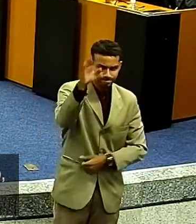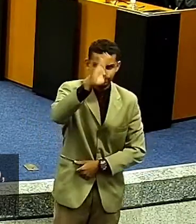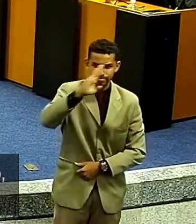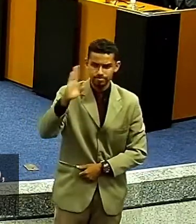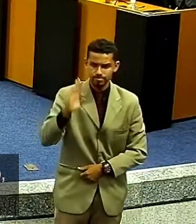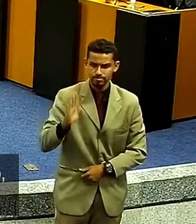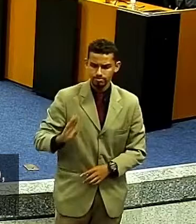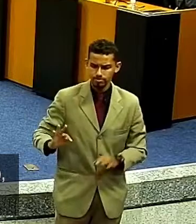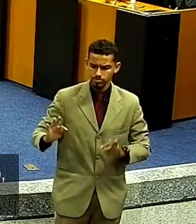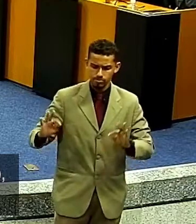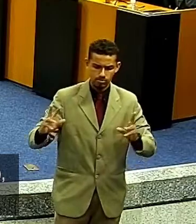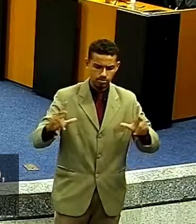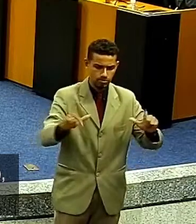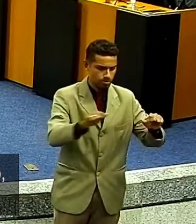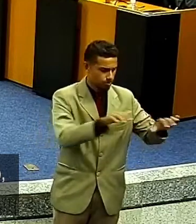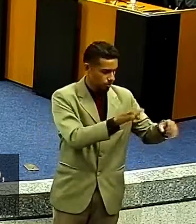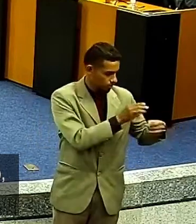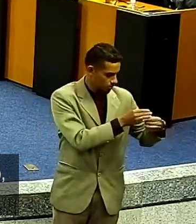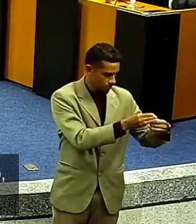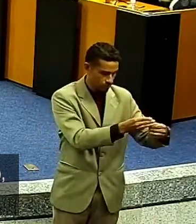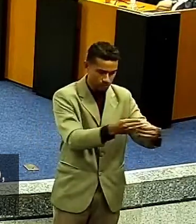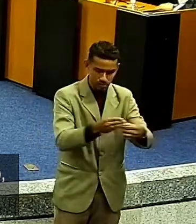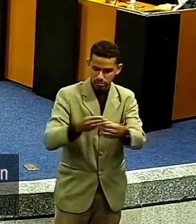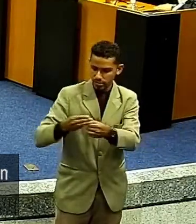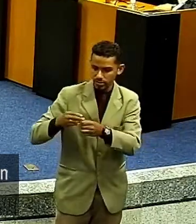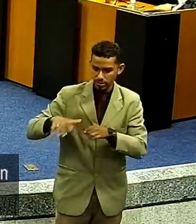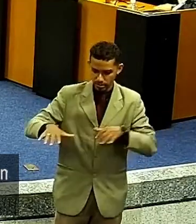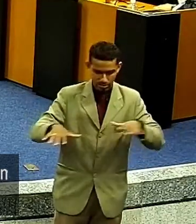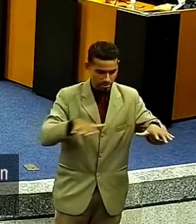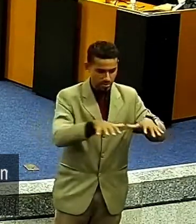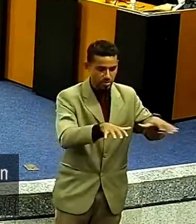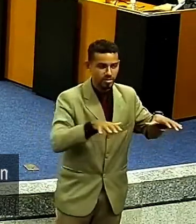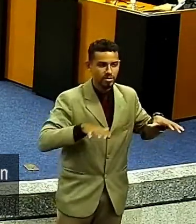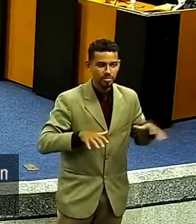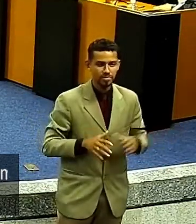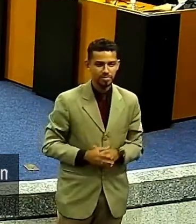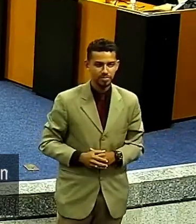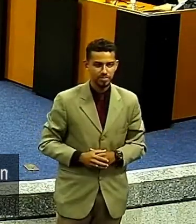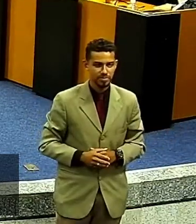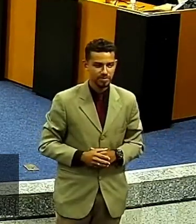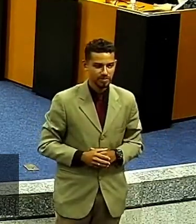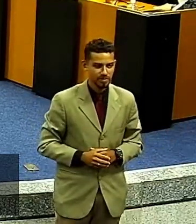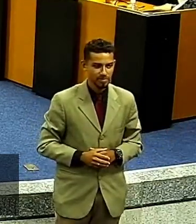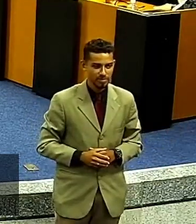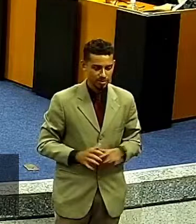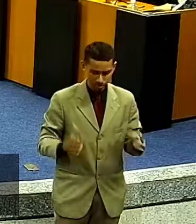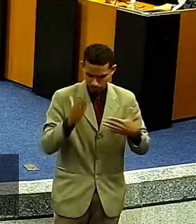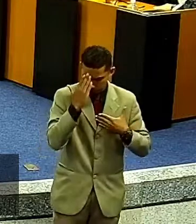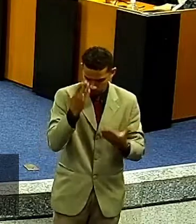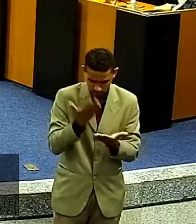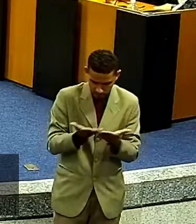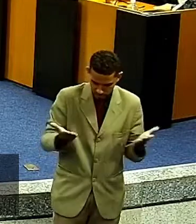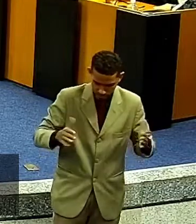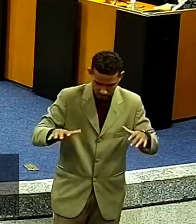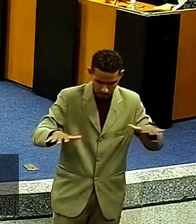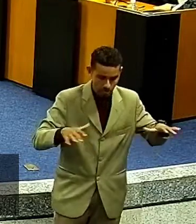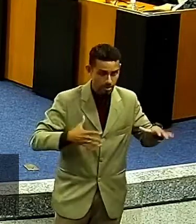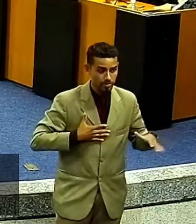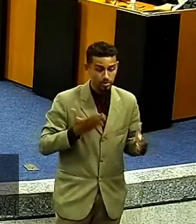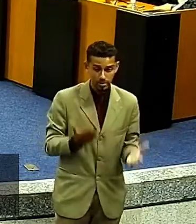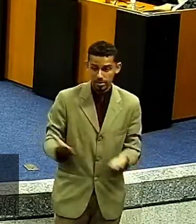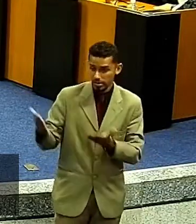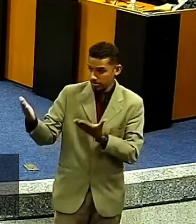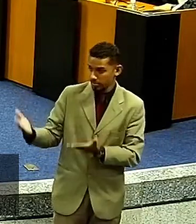que todos os municípios tem um posto de atendimento dessa natureza agradeço ainda às minhas